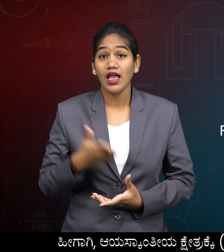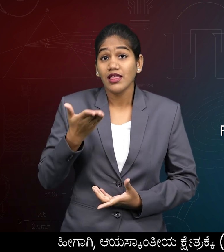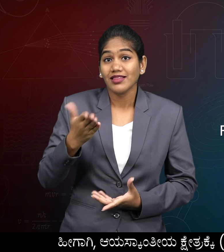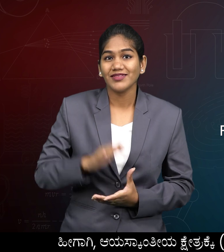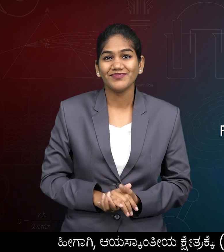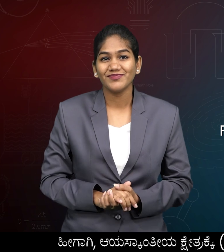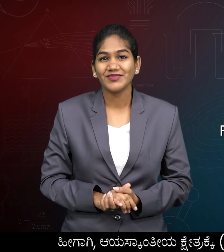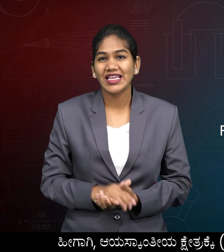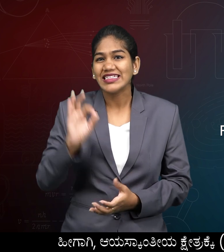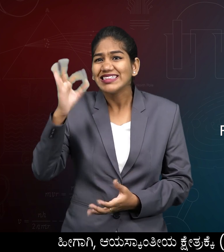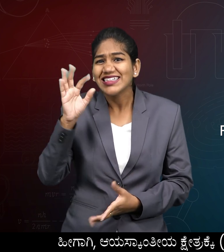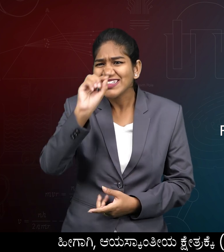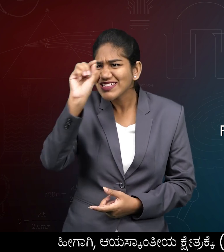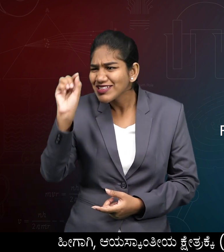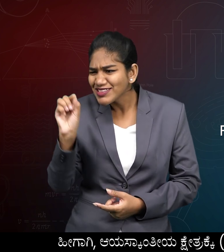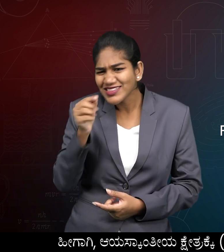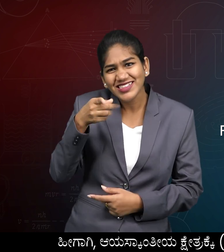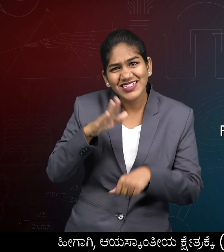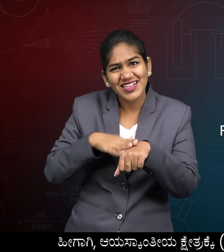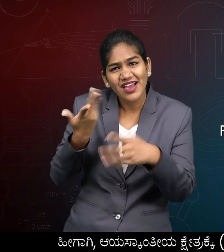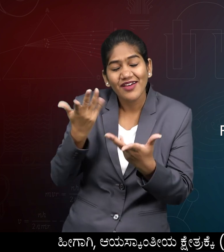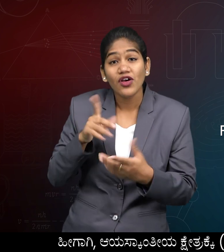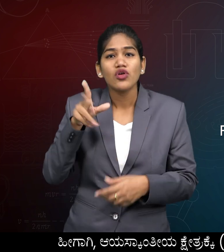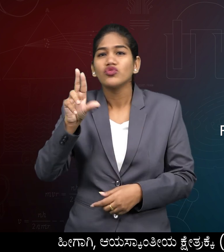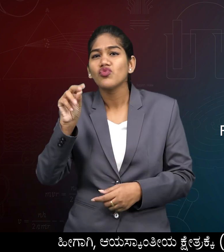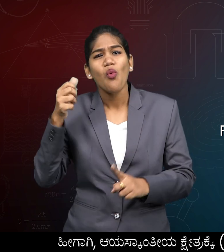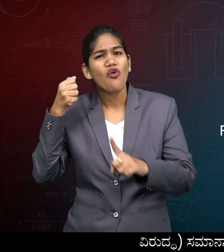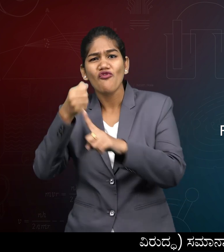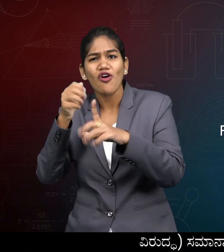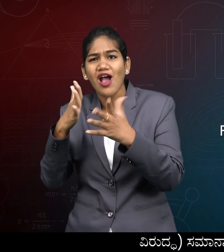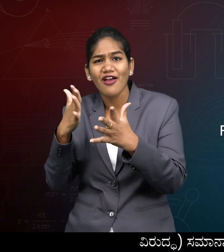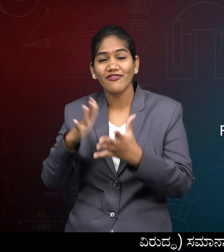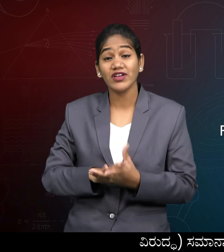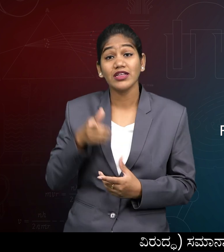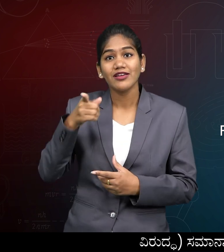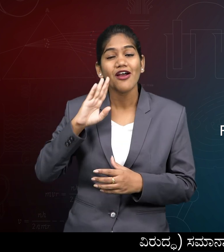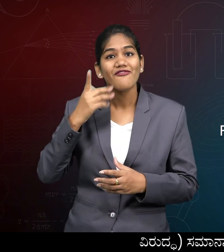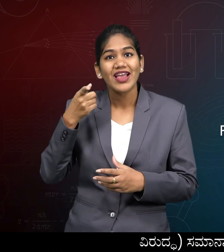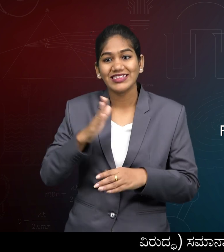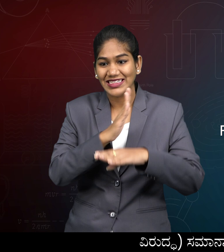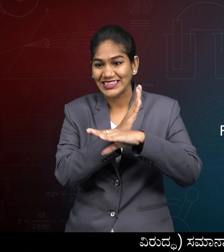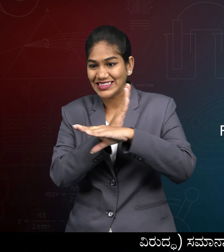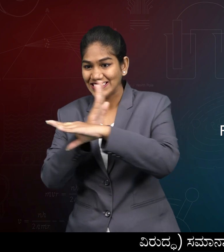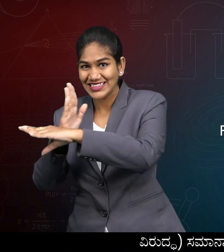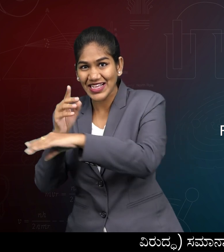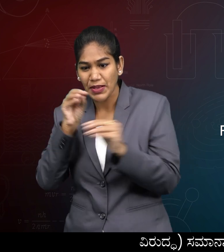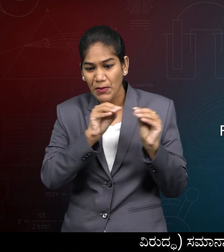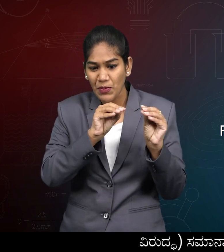ಹೀಗಾಗಿ ಆಯಸ್ಕಾಂತೀಯ ಕ್ಷೇತ್ರಕ್ಕೆ ಕ್ಷೇತ್ರದ ದಿಕ್ಕಿನ ಉದ್ದಕ್ಕೂ ಅಥವಾ ಕ್ಷೇತ್ರದ ದಿಕ್ಕಿನ ವಿರುದ್ಧ